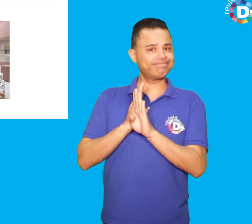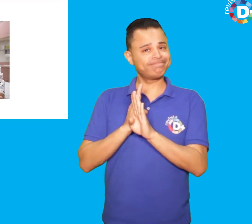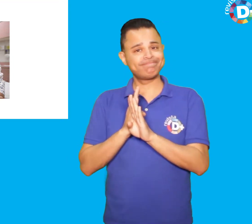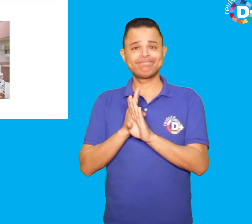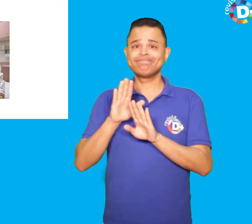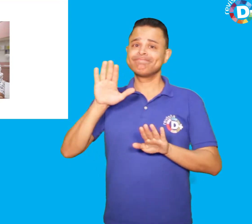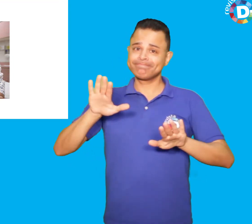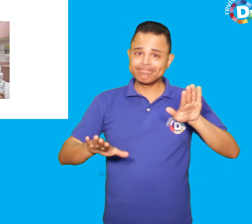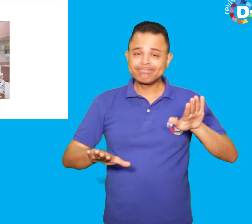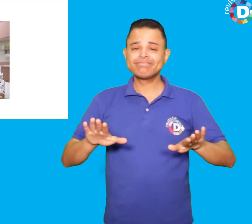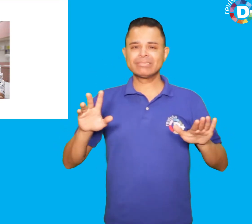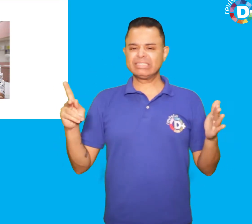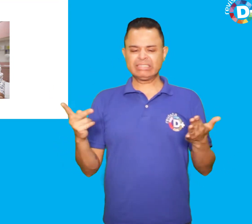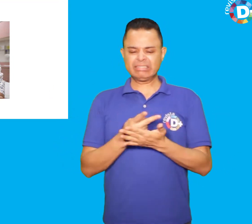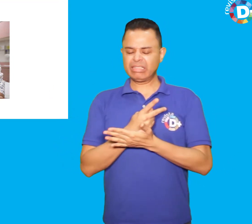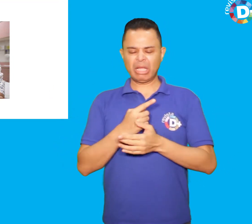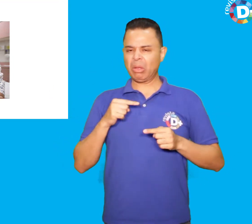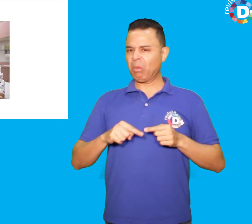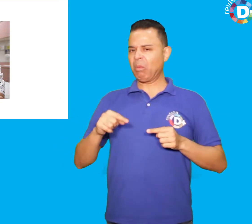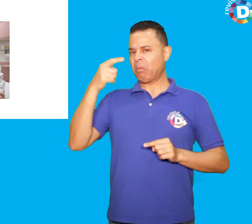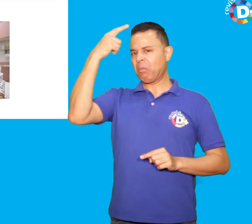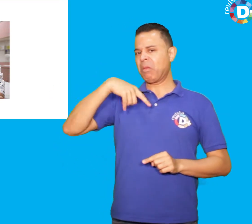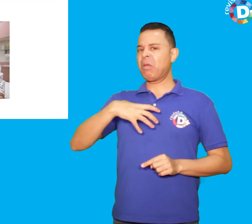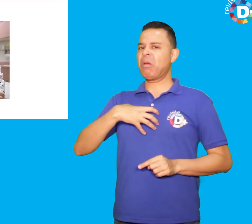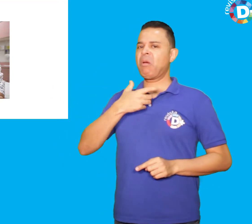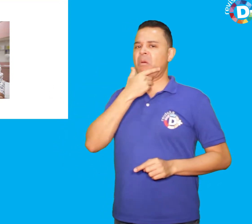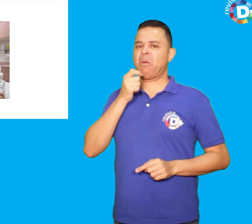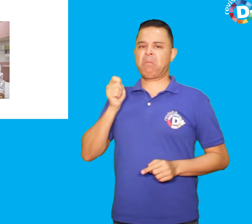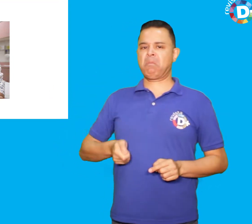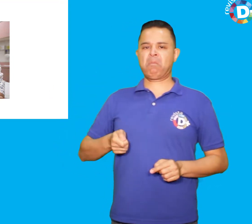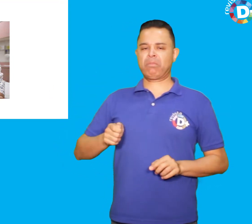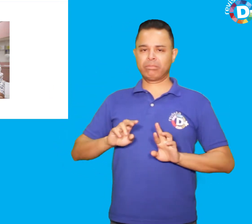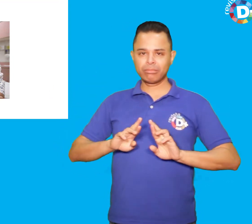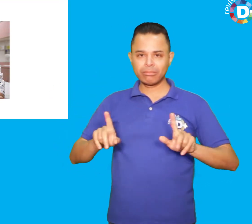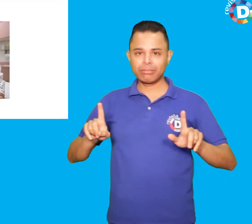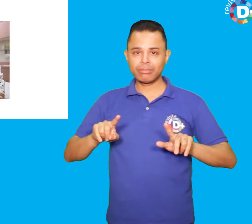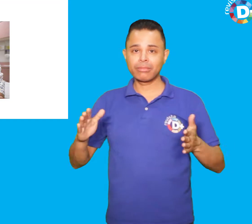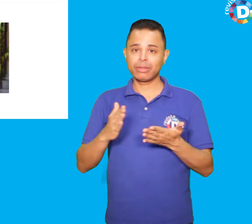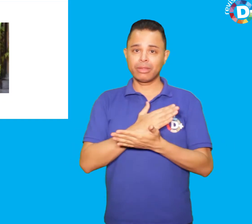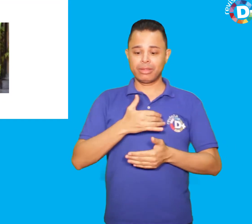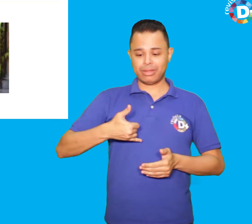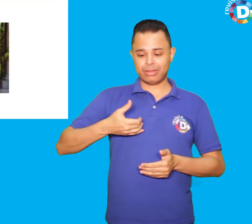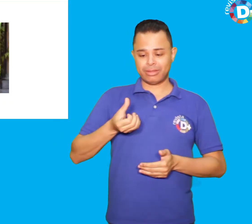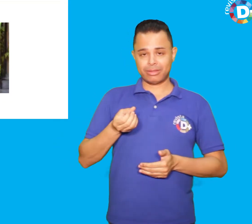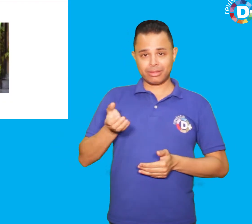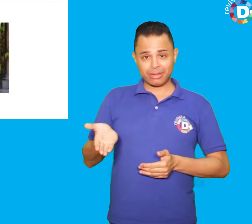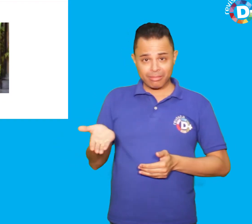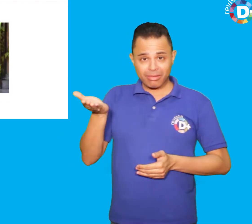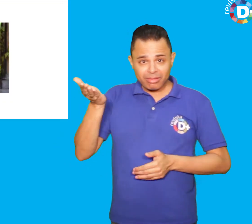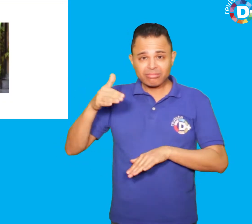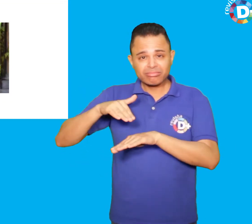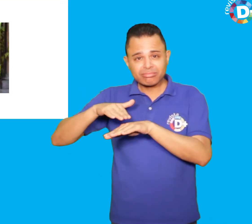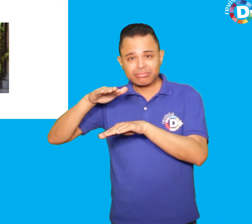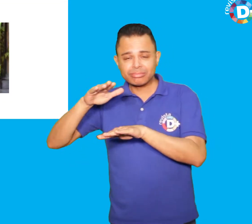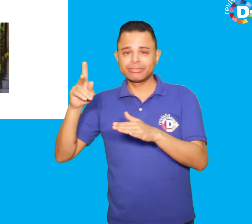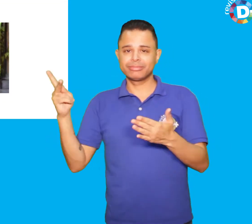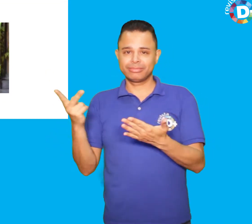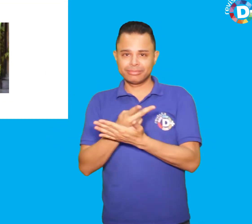próstata, não é coisa de homem. Entre aqueles com mais de 60 anos, grupo que possui